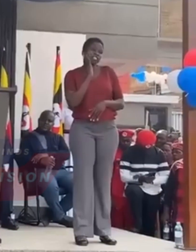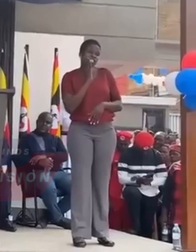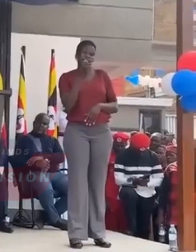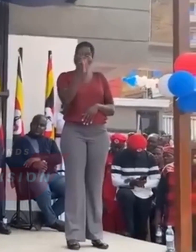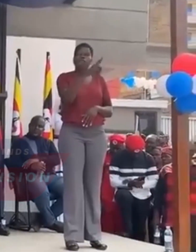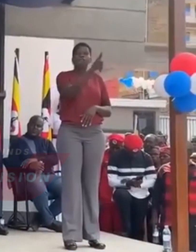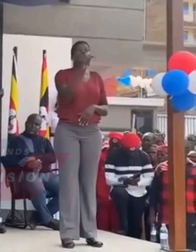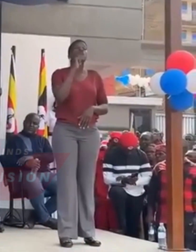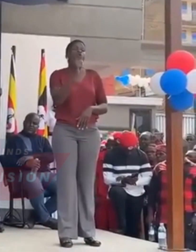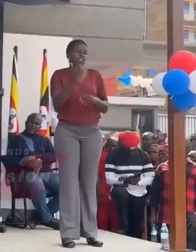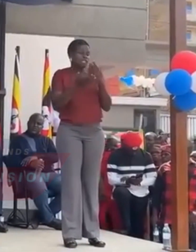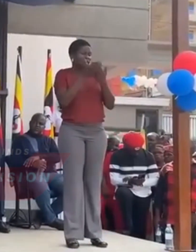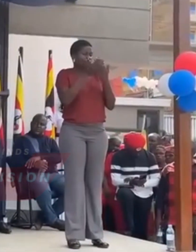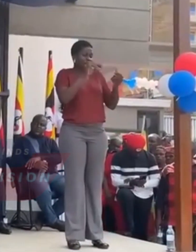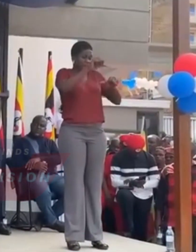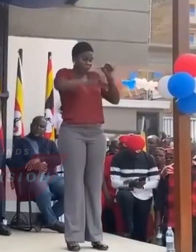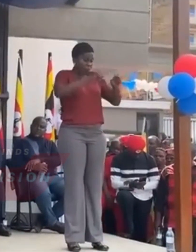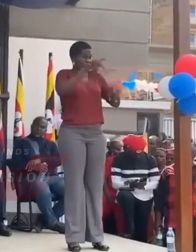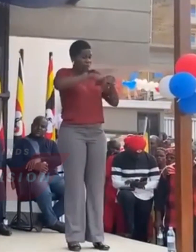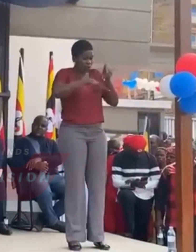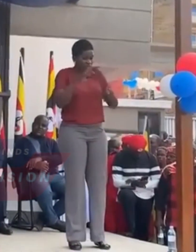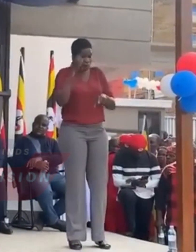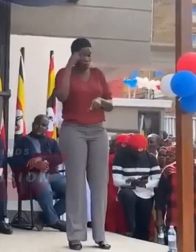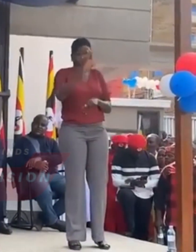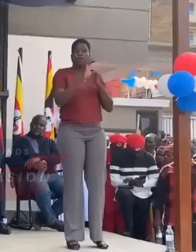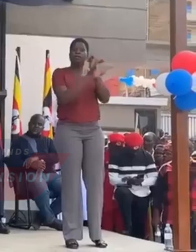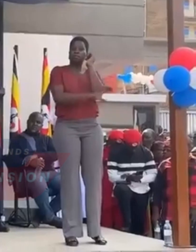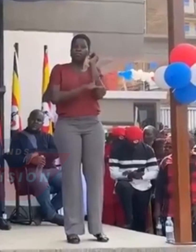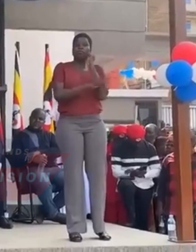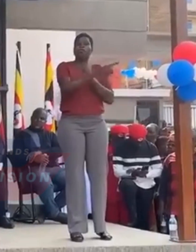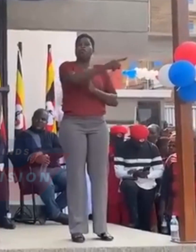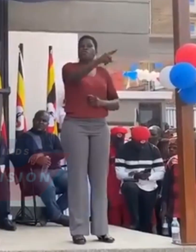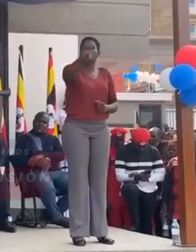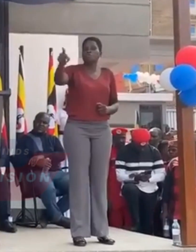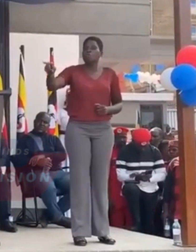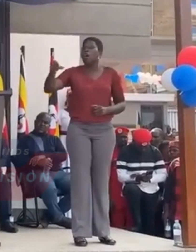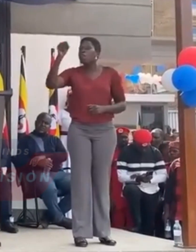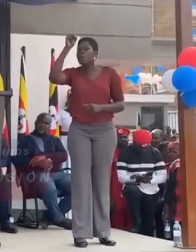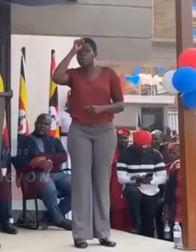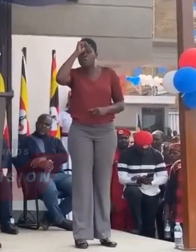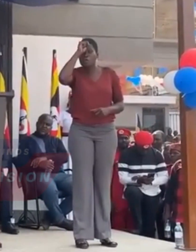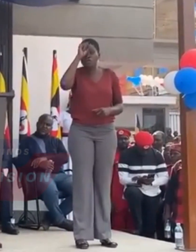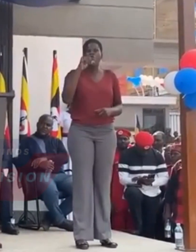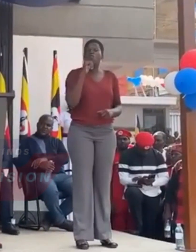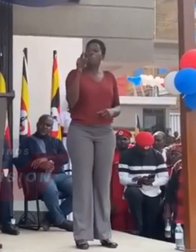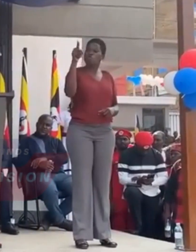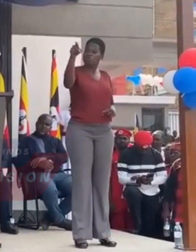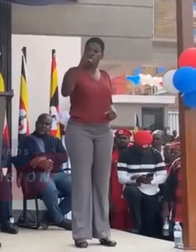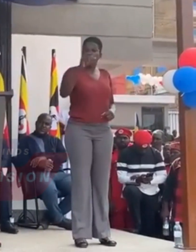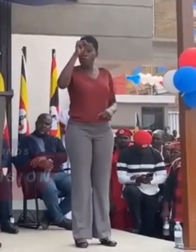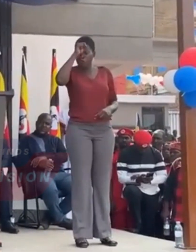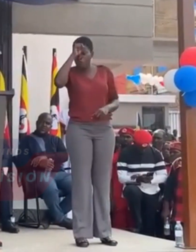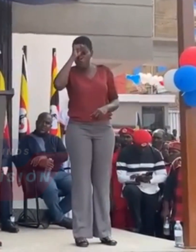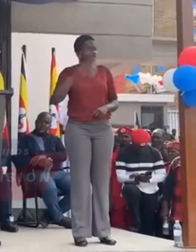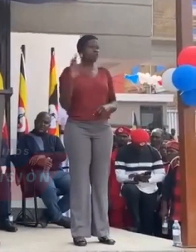If you don't care about the politics of your country, you is a fool. Not you are a fool. Kubanga bogamba